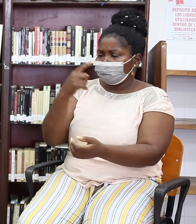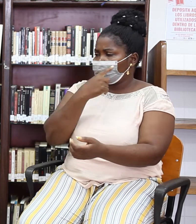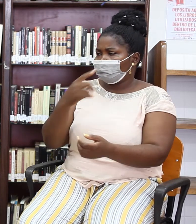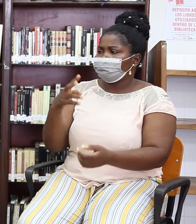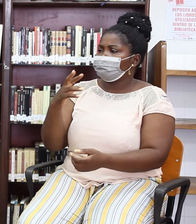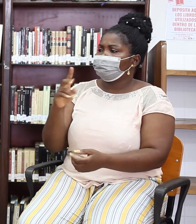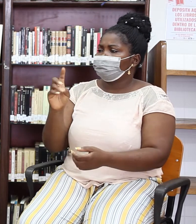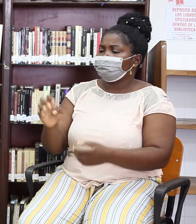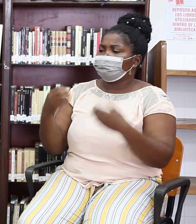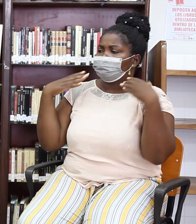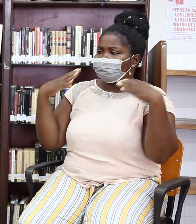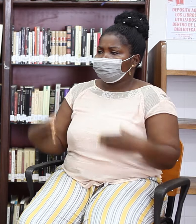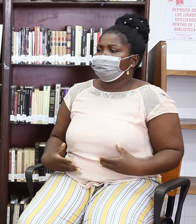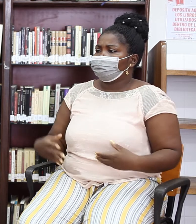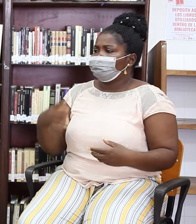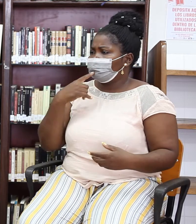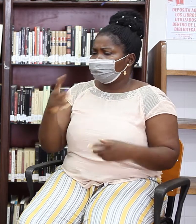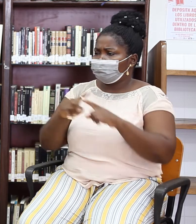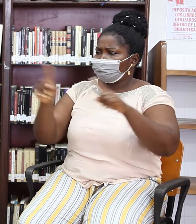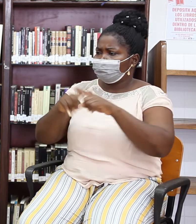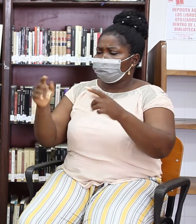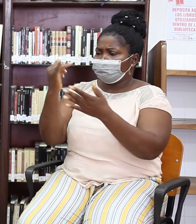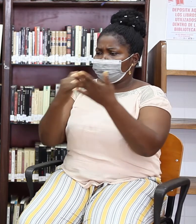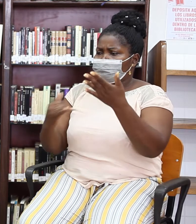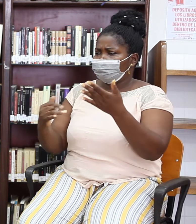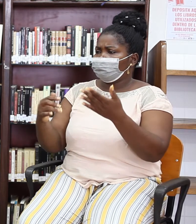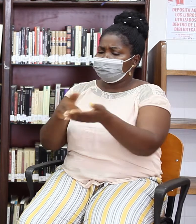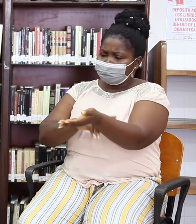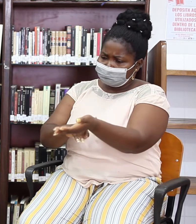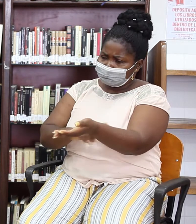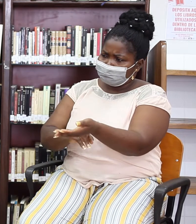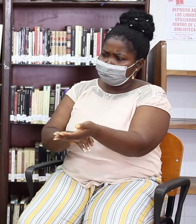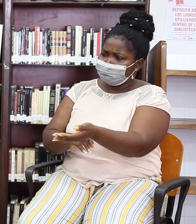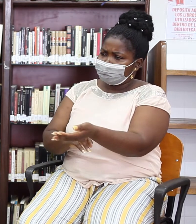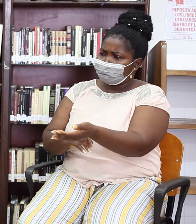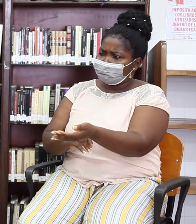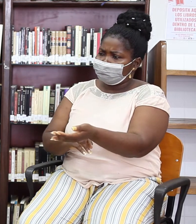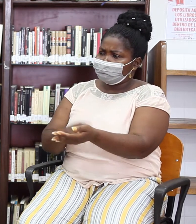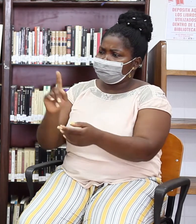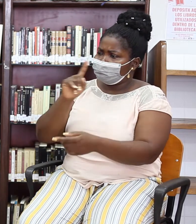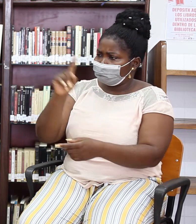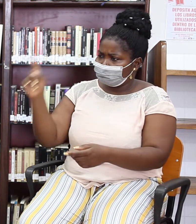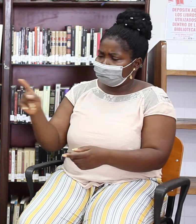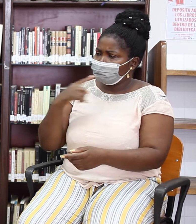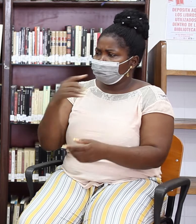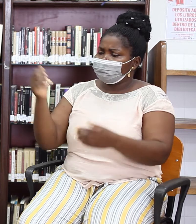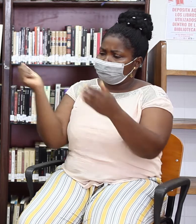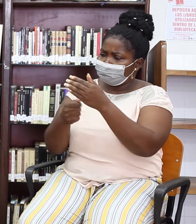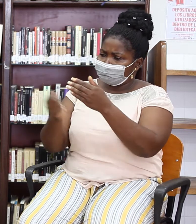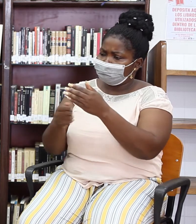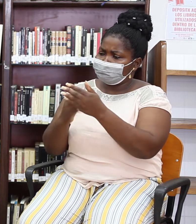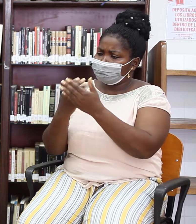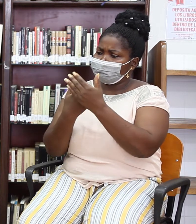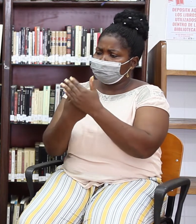y tenía el cuerpo decorado con extraños dibujos negros. Tras él llegaron los leñadores,